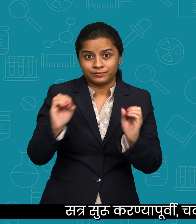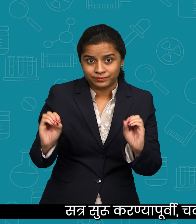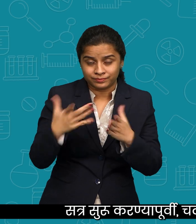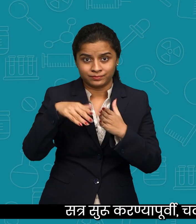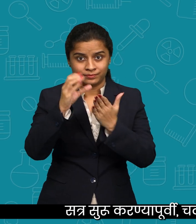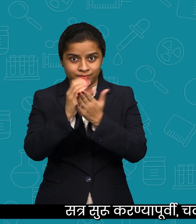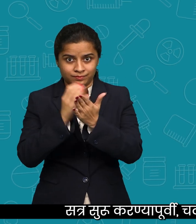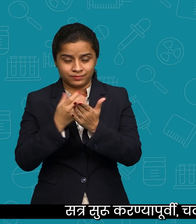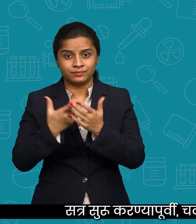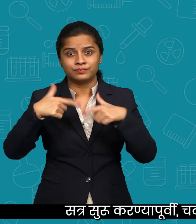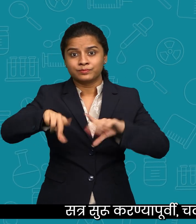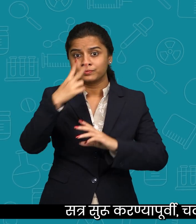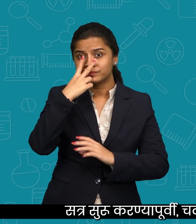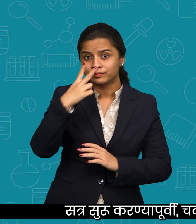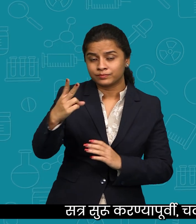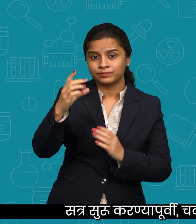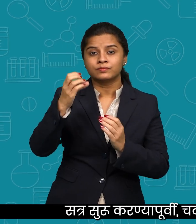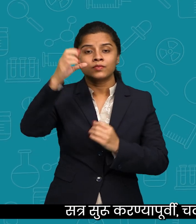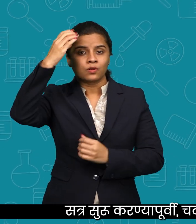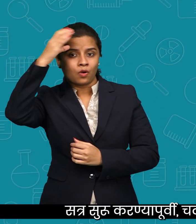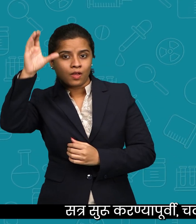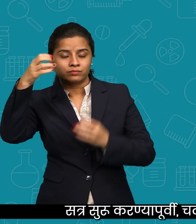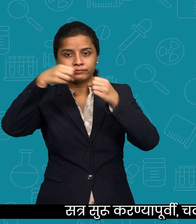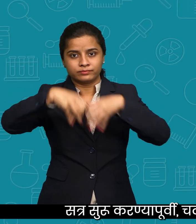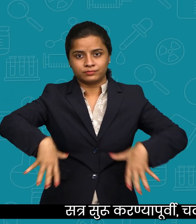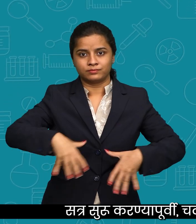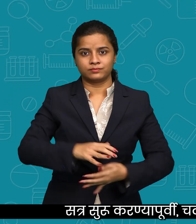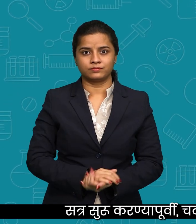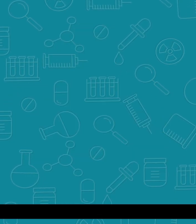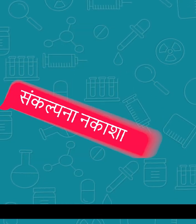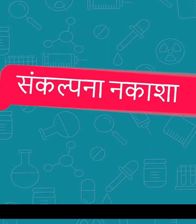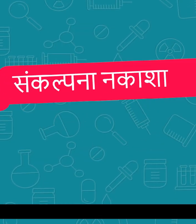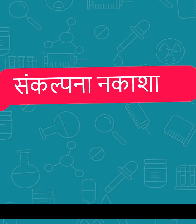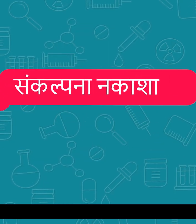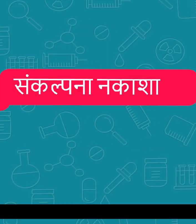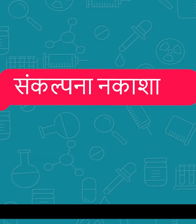सत्र सुरू करण्यापूर्वी चला या संकल्पना नकाशावर नजर टाकूया.